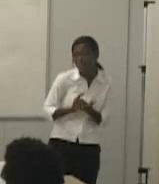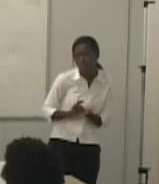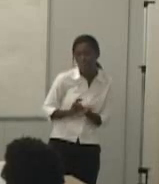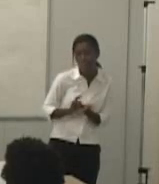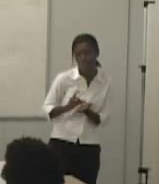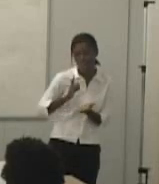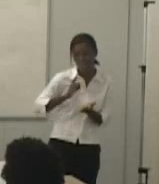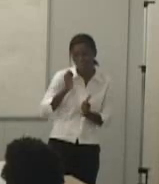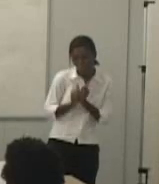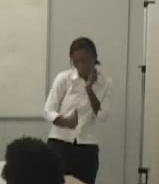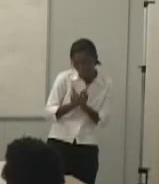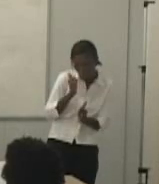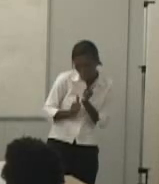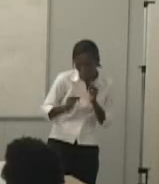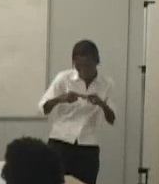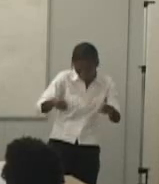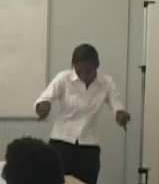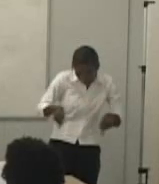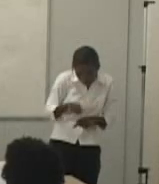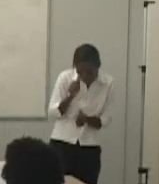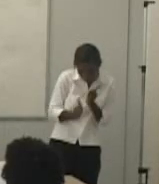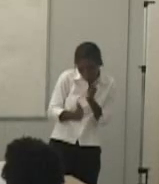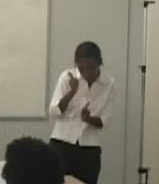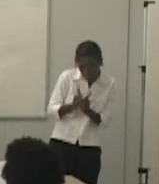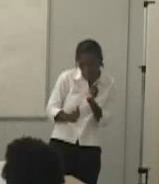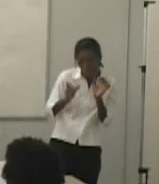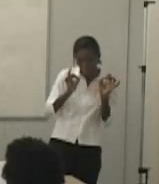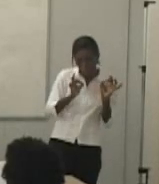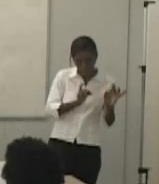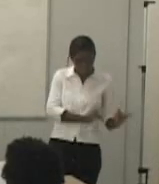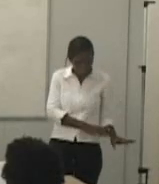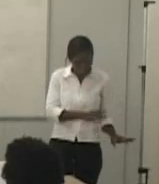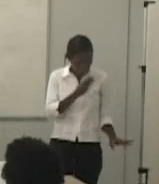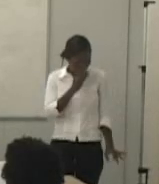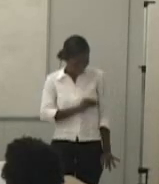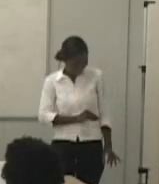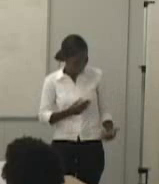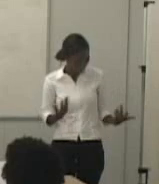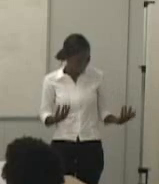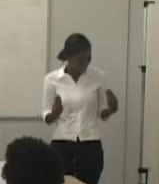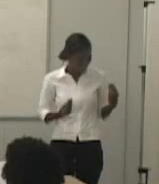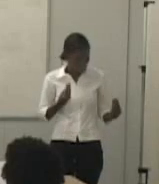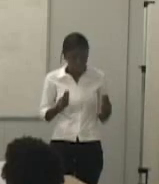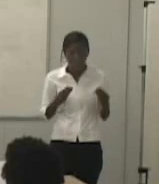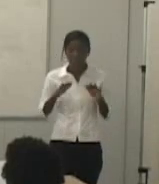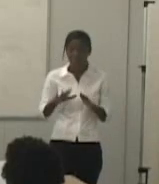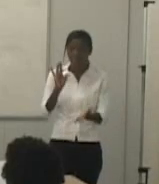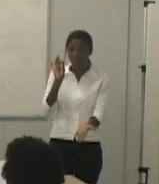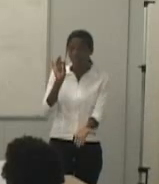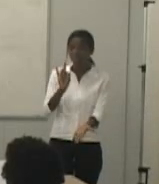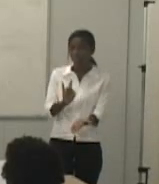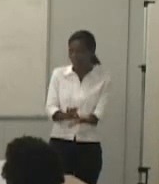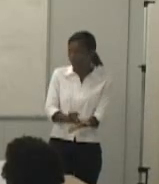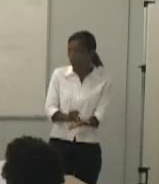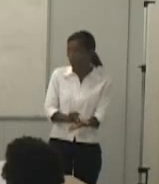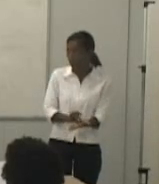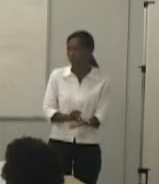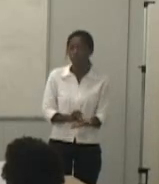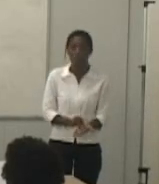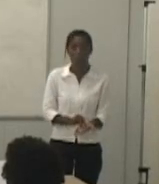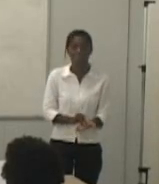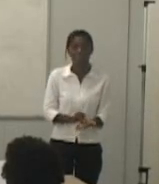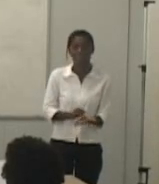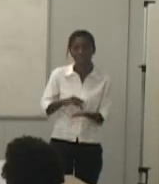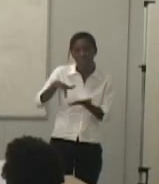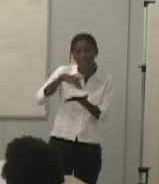Geraldo cidade falava é um campo de futebol na realidade o argumento do dos dos eh da Secretaria